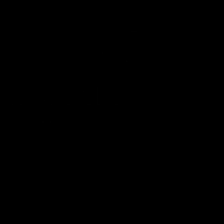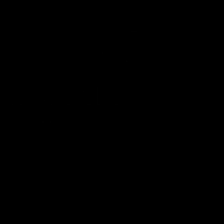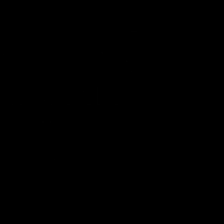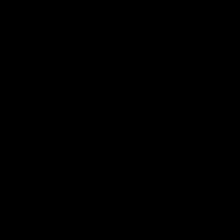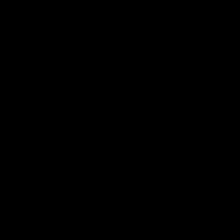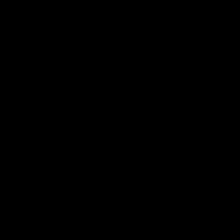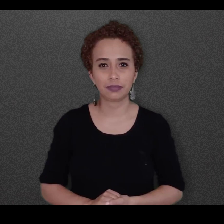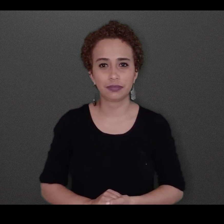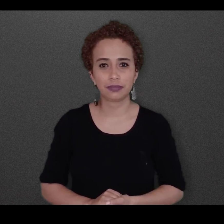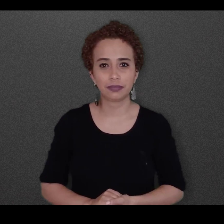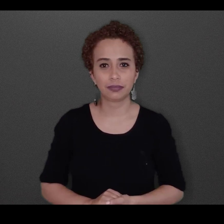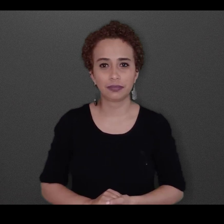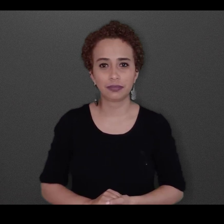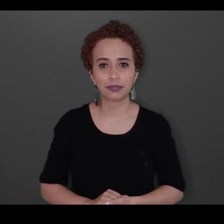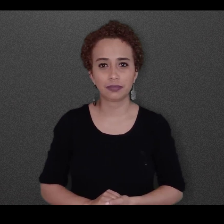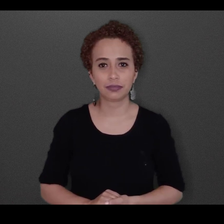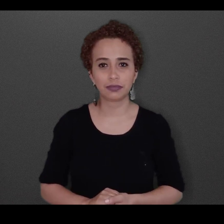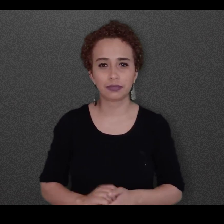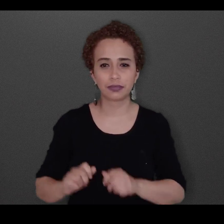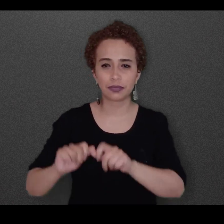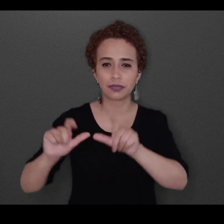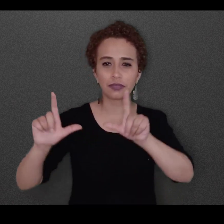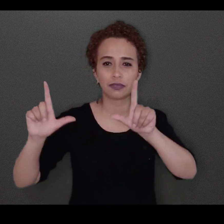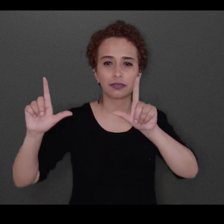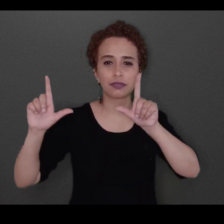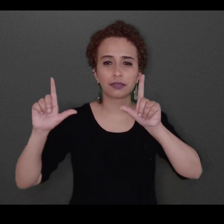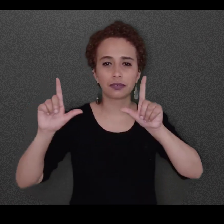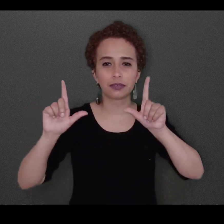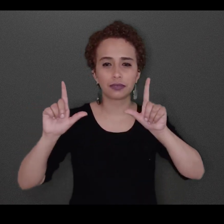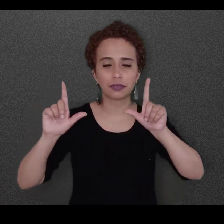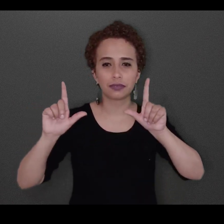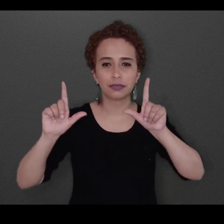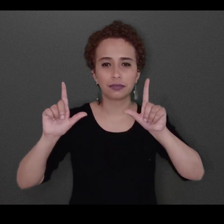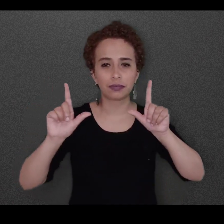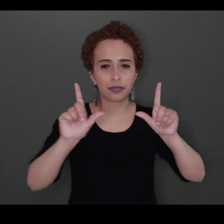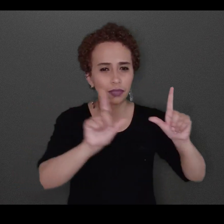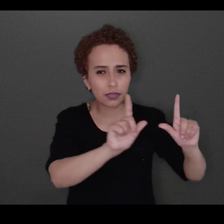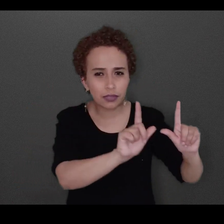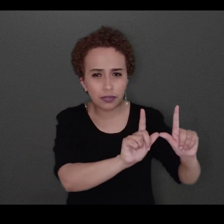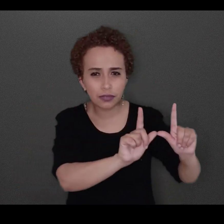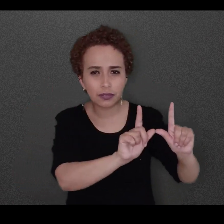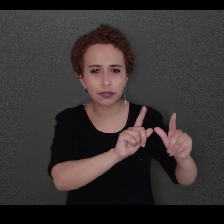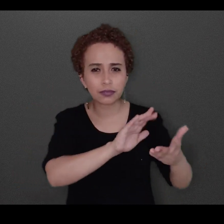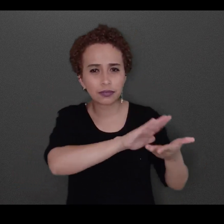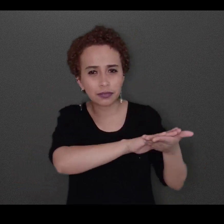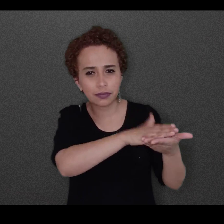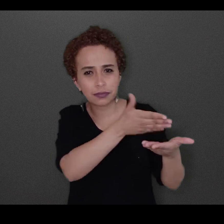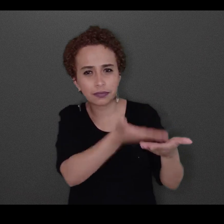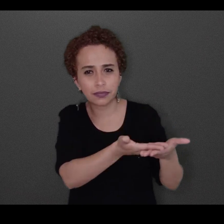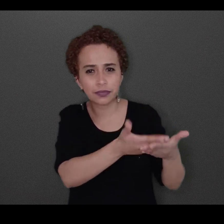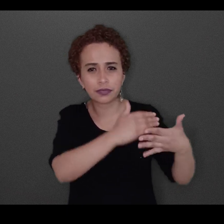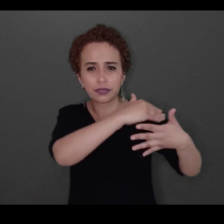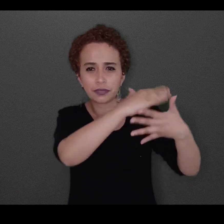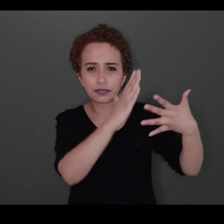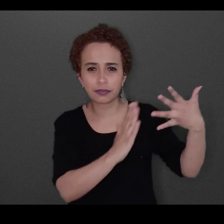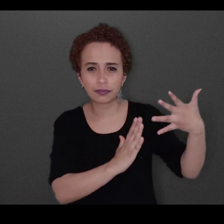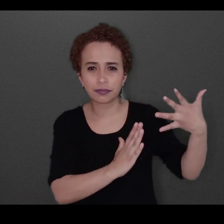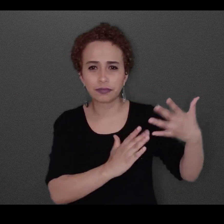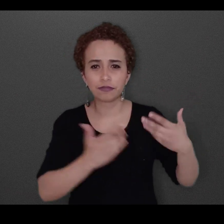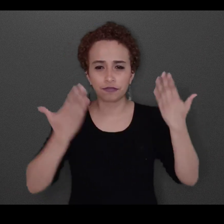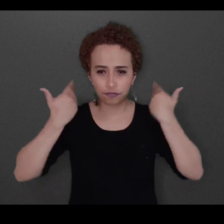Muda para a tela dividida em duas partes. De um lado, intérprete de Libras.